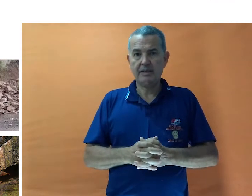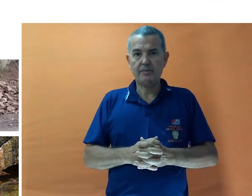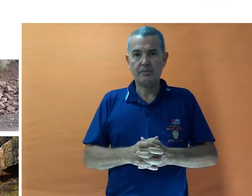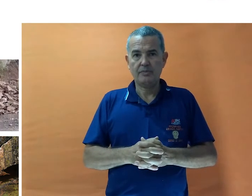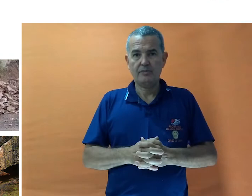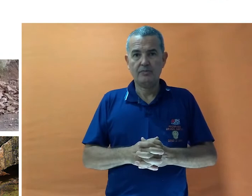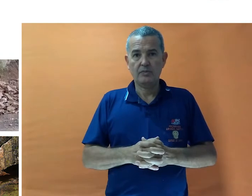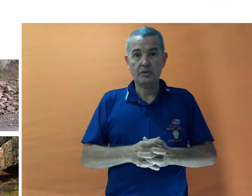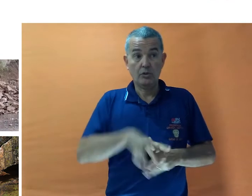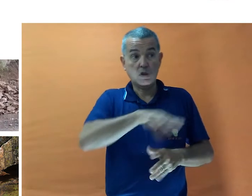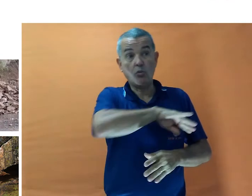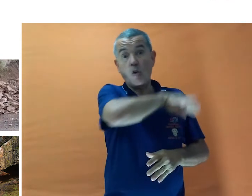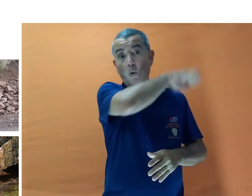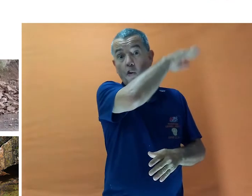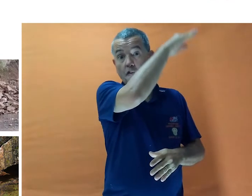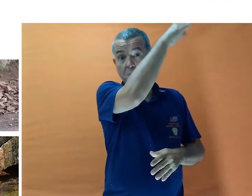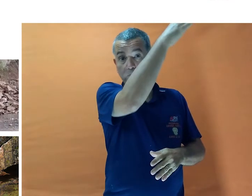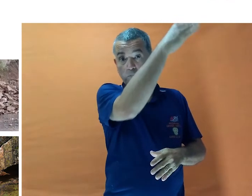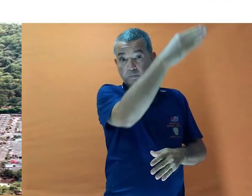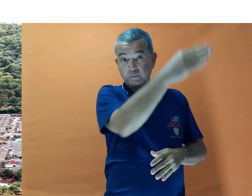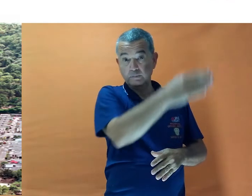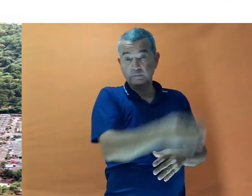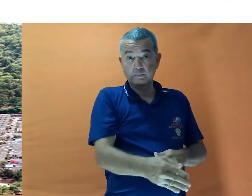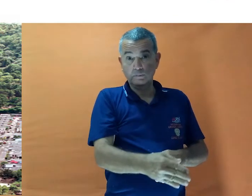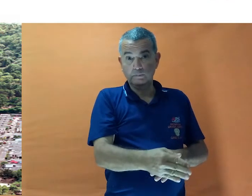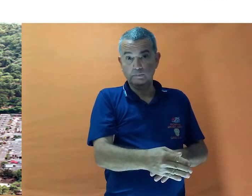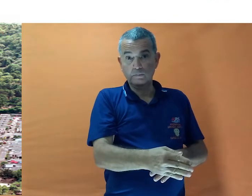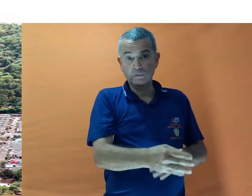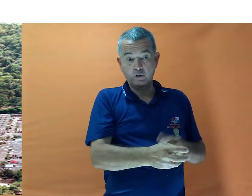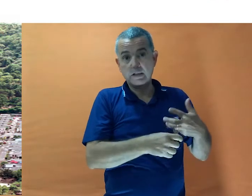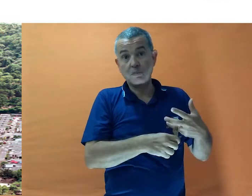morro, por exemplo. Eu tenho um morro,